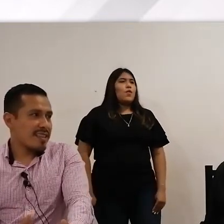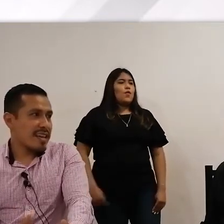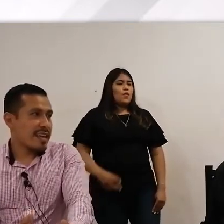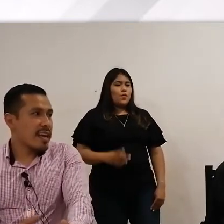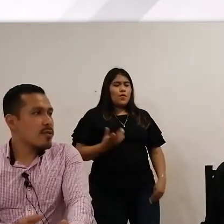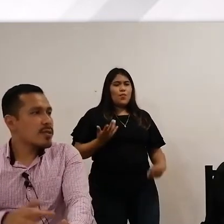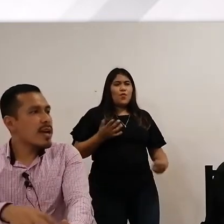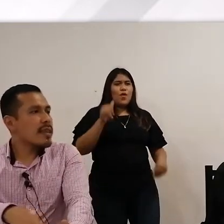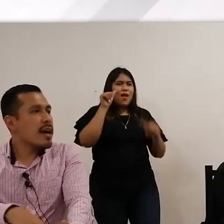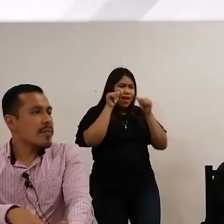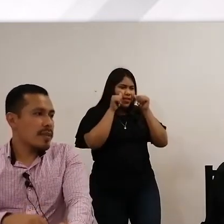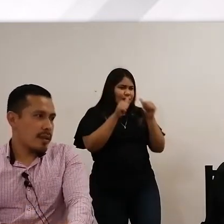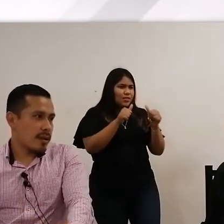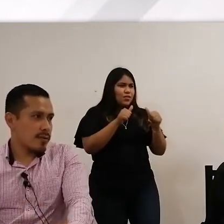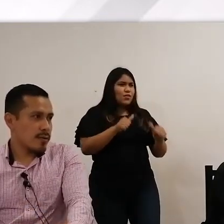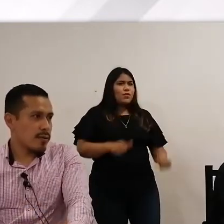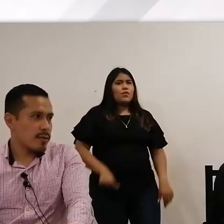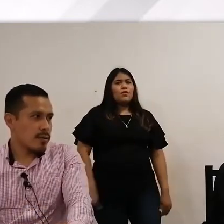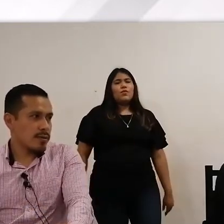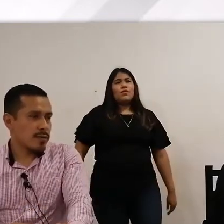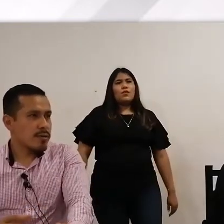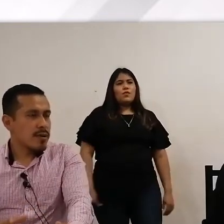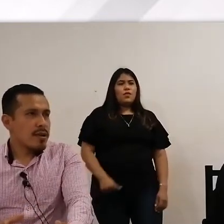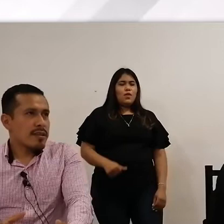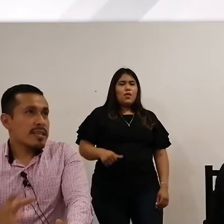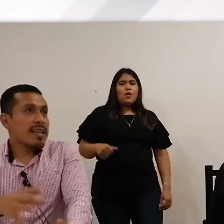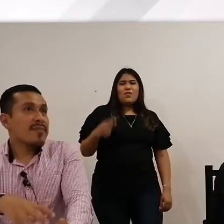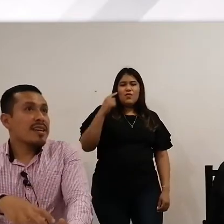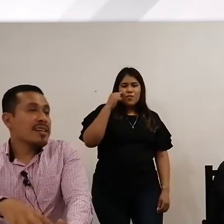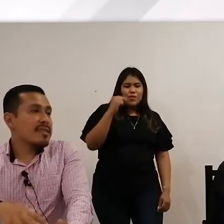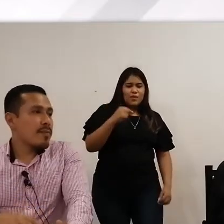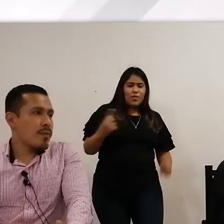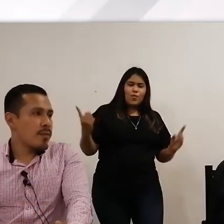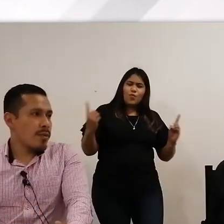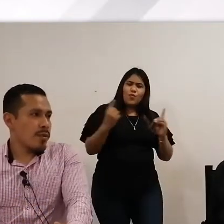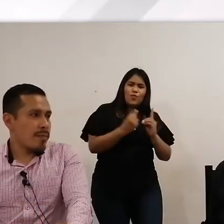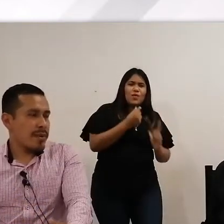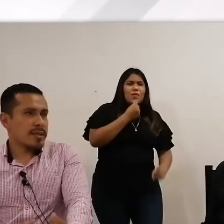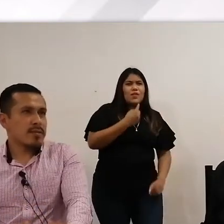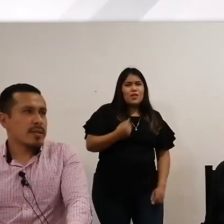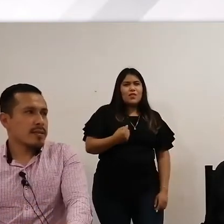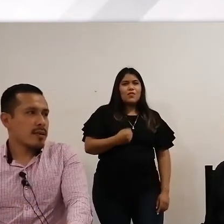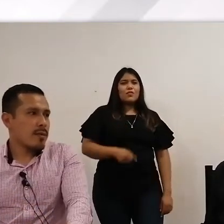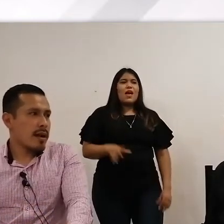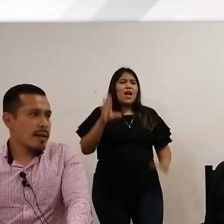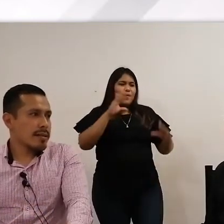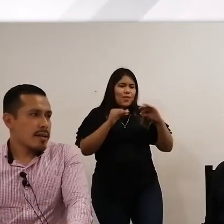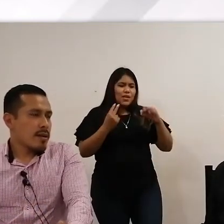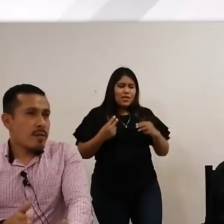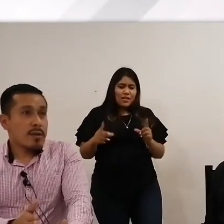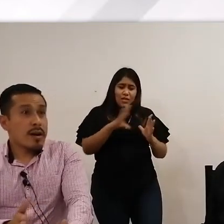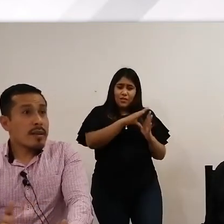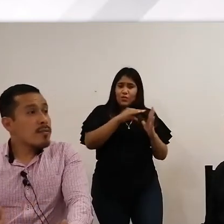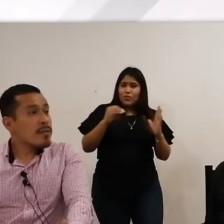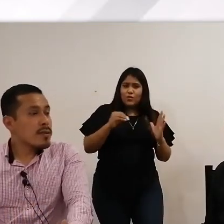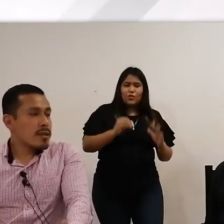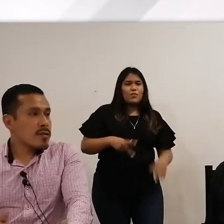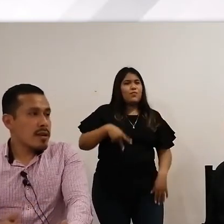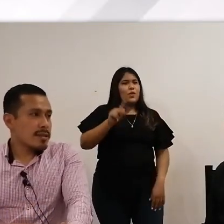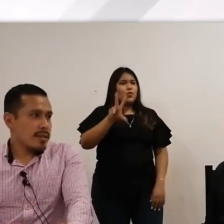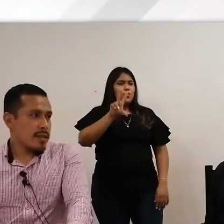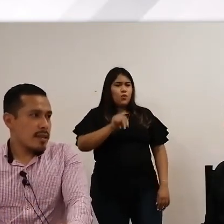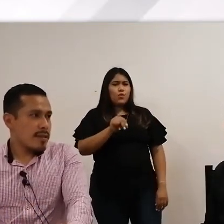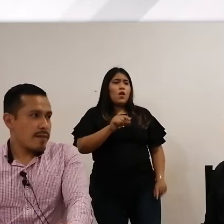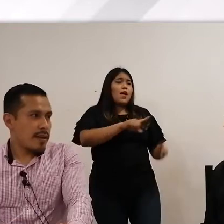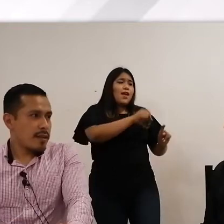discapacidad de que ellos se adapten a nosotros, ¿no? Se adapten a este mundo de personas regulares, cuando cada uno tiene